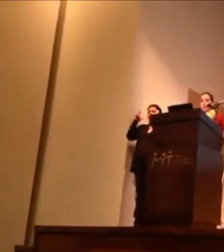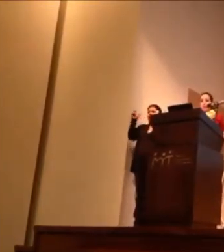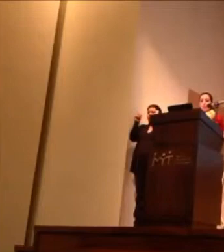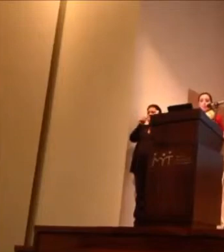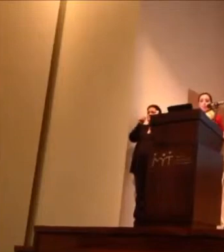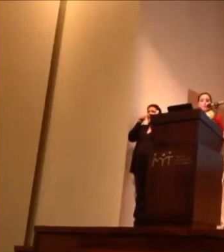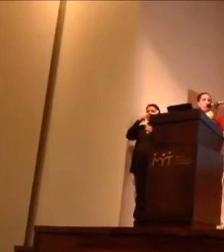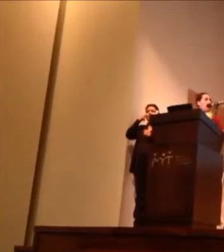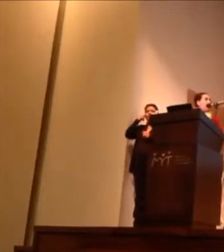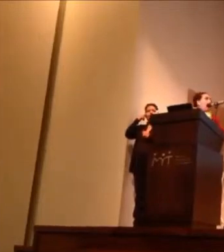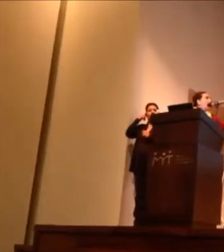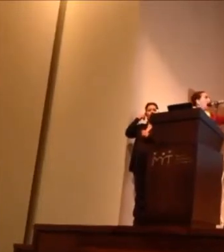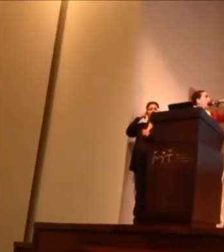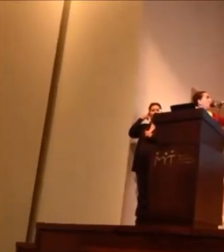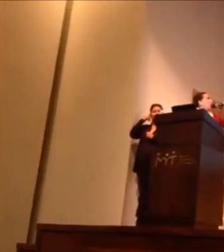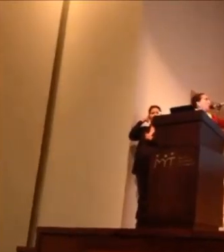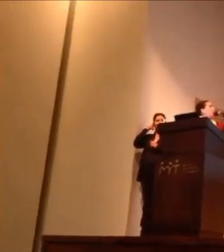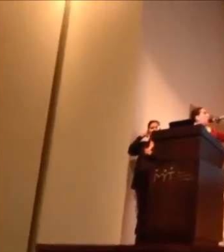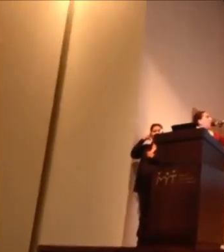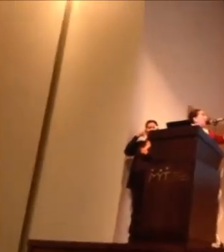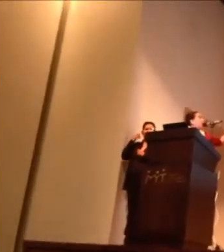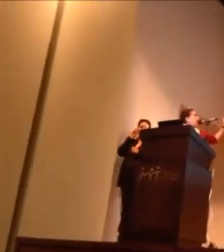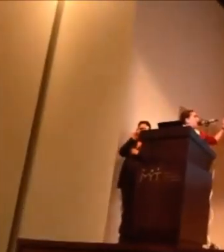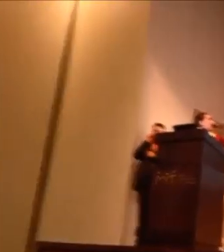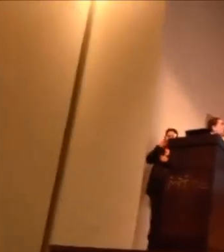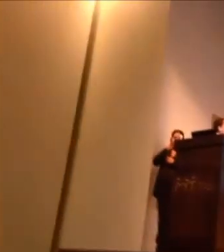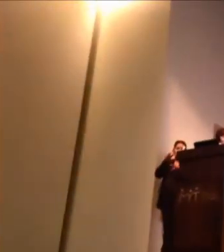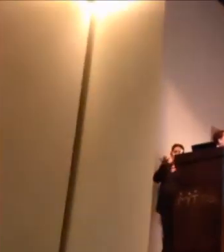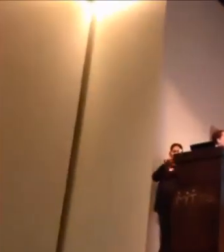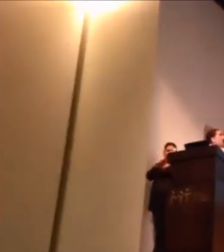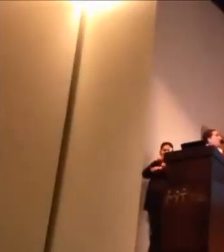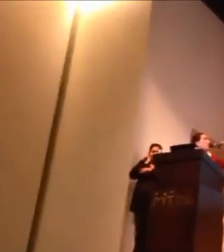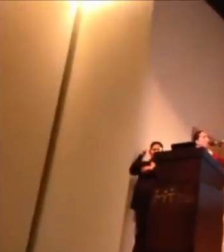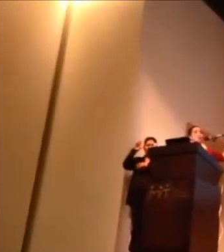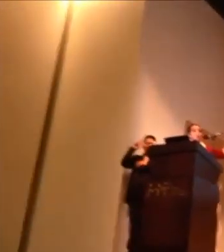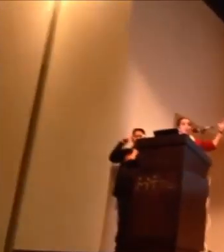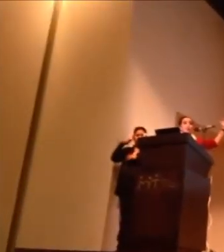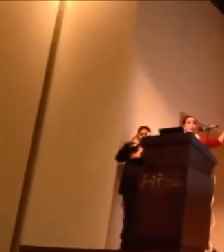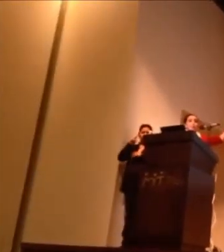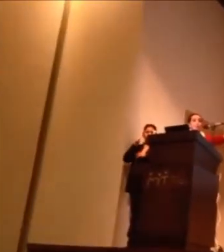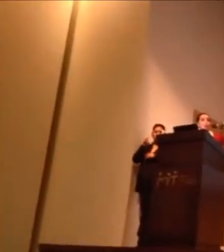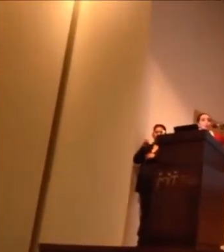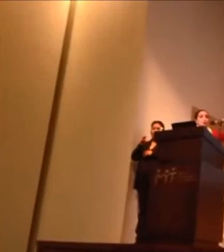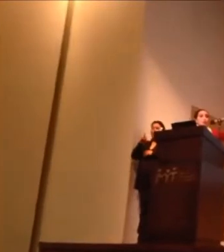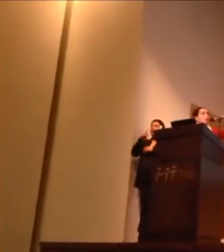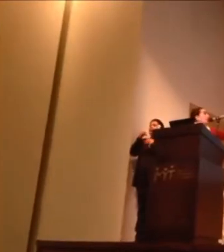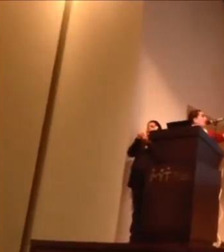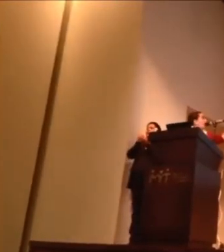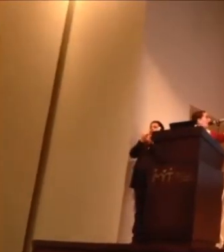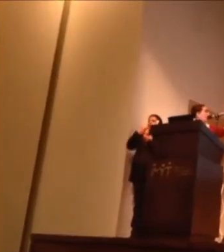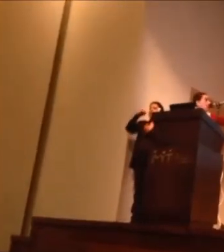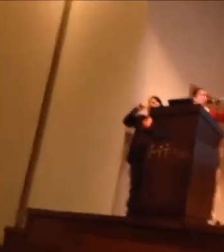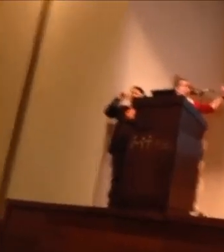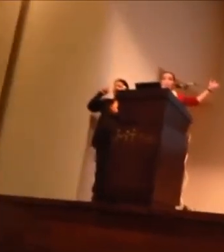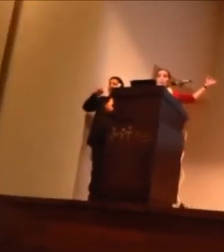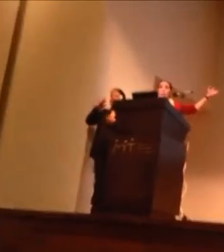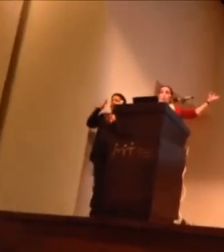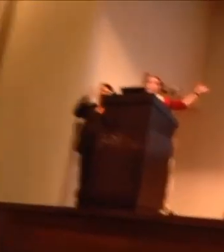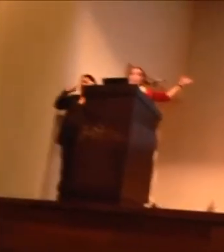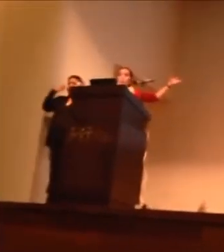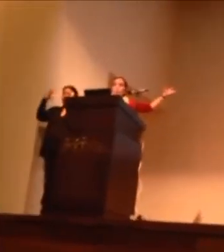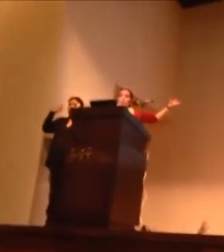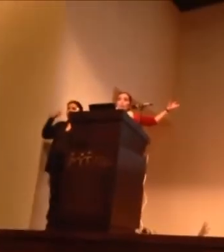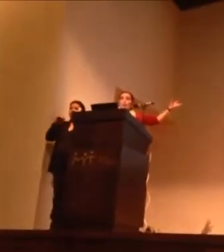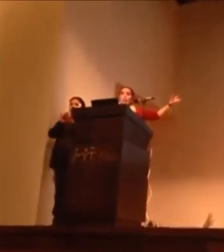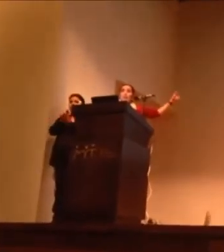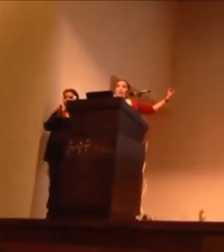más cortas. Estos son los tipos de trastornos de déficit de atención. Los hay sin hiperactividad, hay con hiperactividad